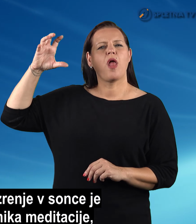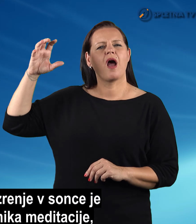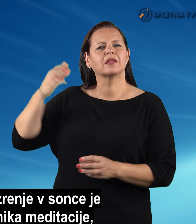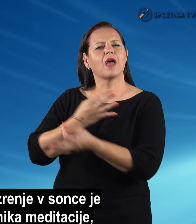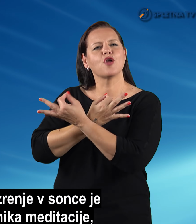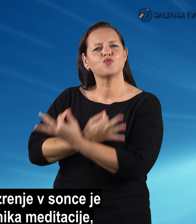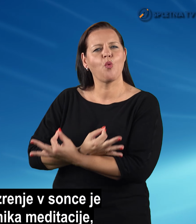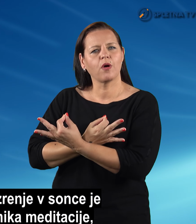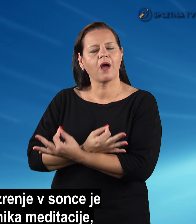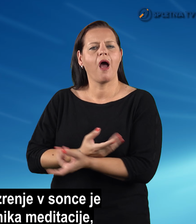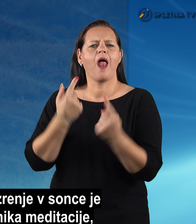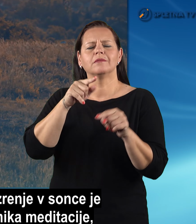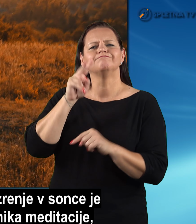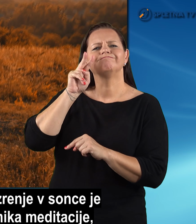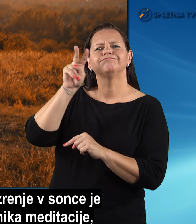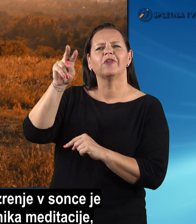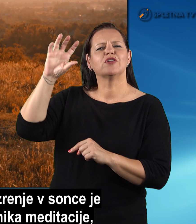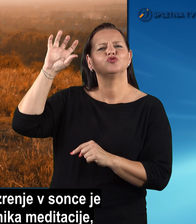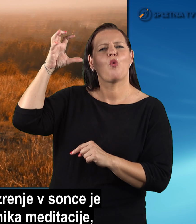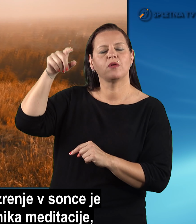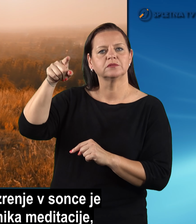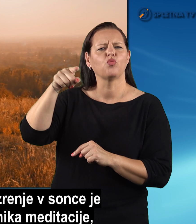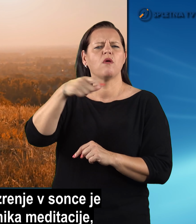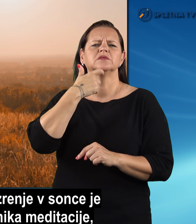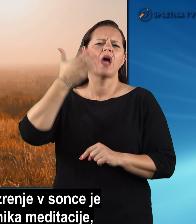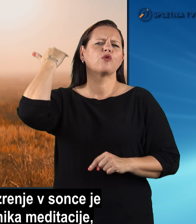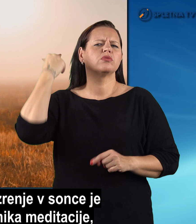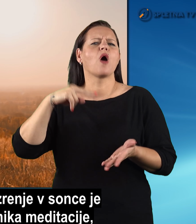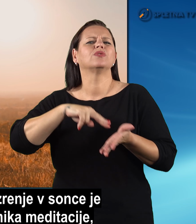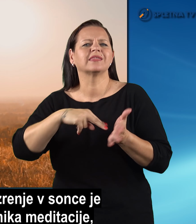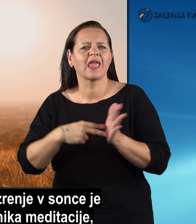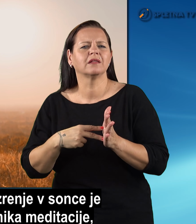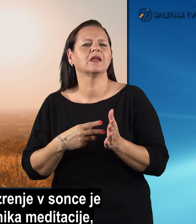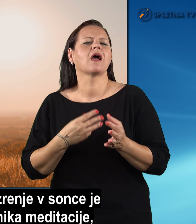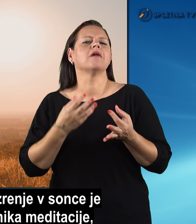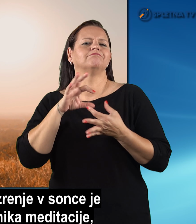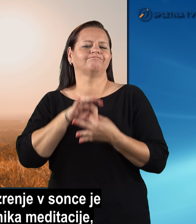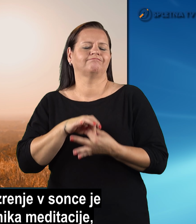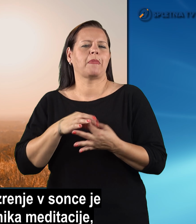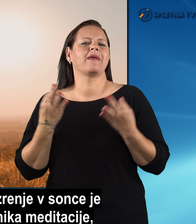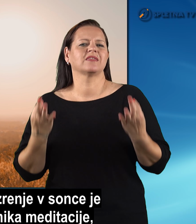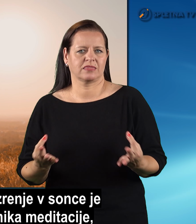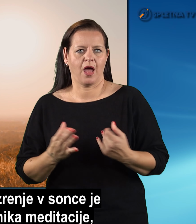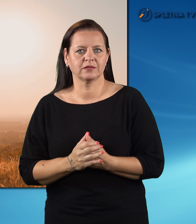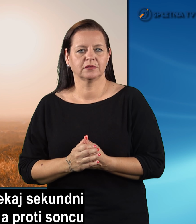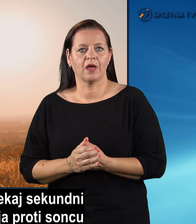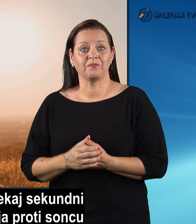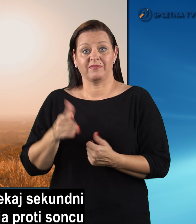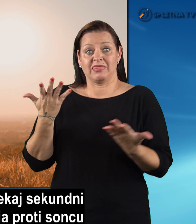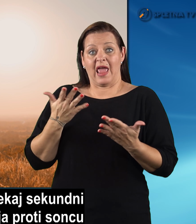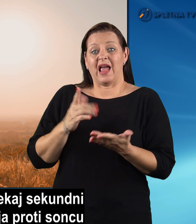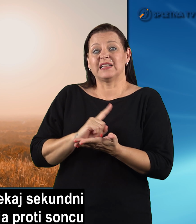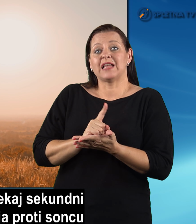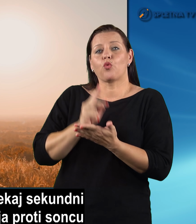Solarna joga ali zrenje v sonce je starodavna tehnika meditacije, pri kateri se nekaj sekundni pogled usmerja